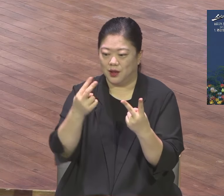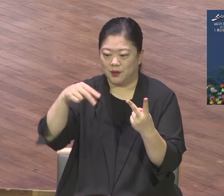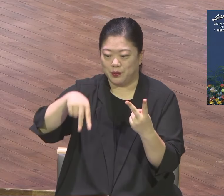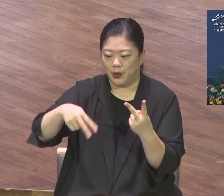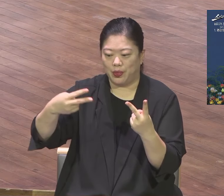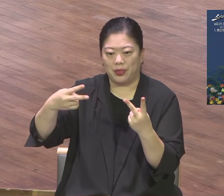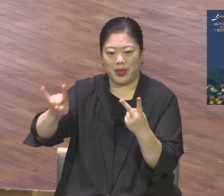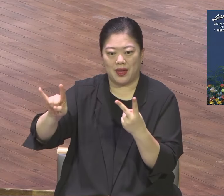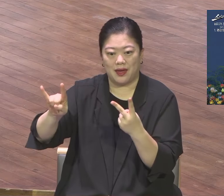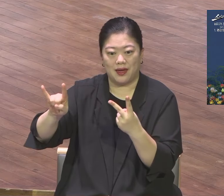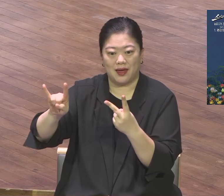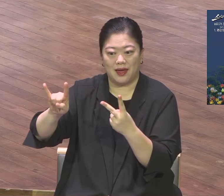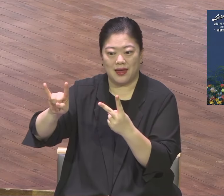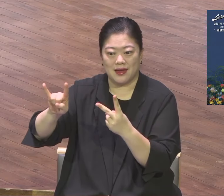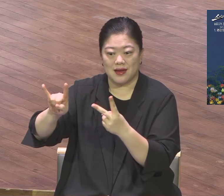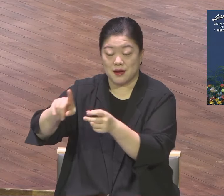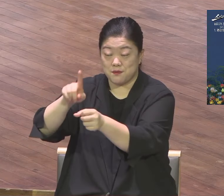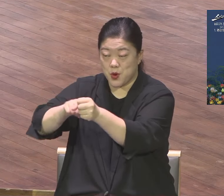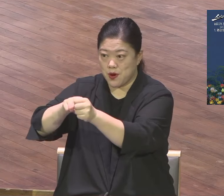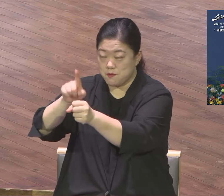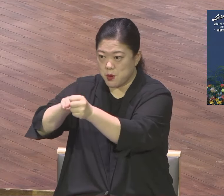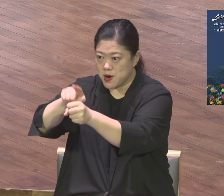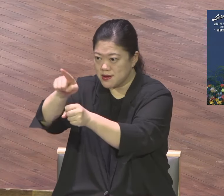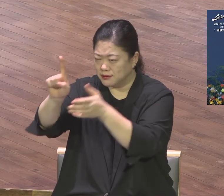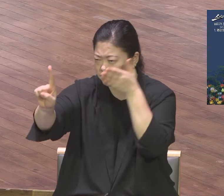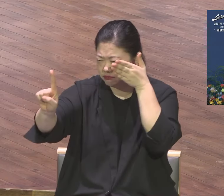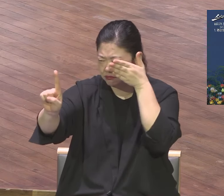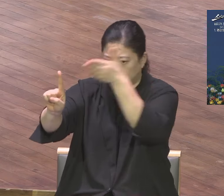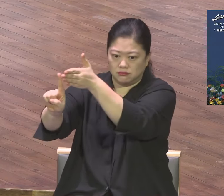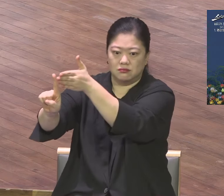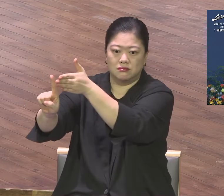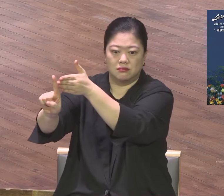여러분이 갈대신앙입니까? 표대신앙입니까?